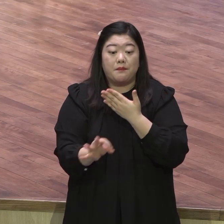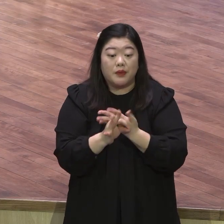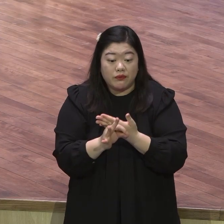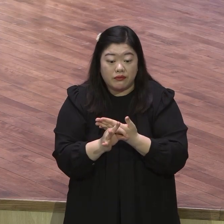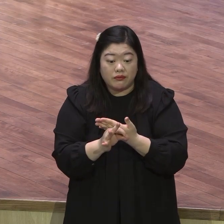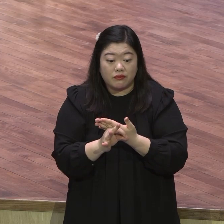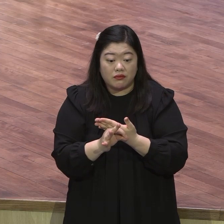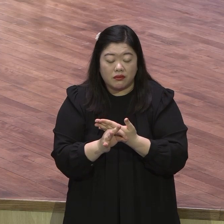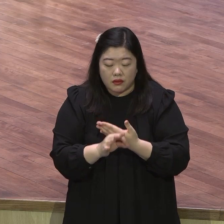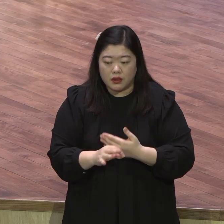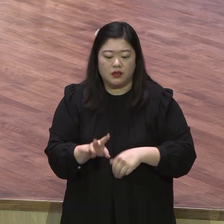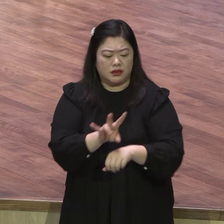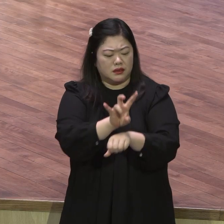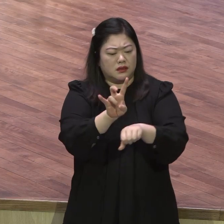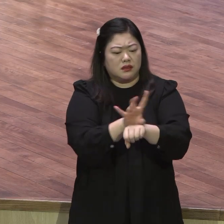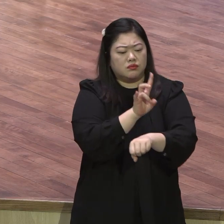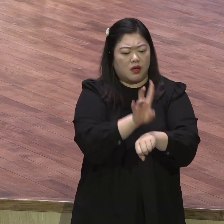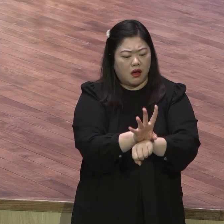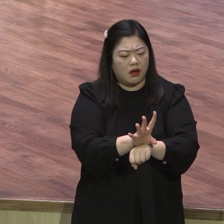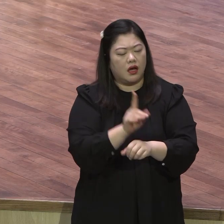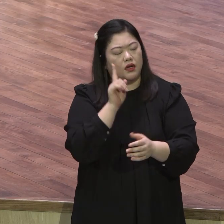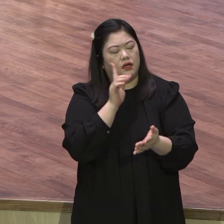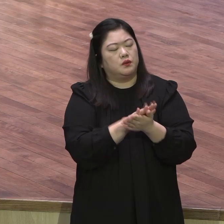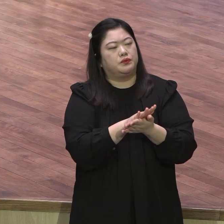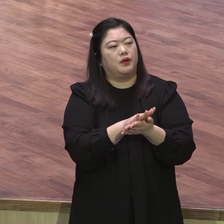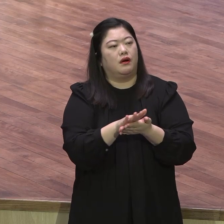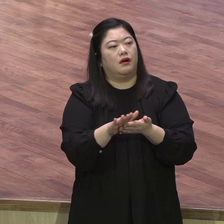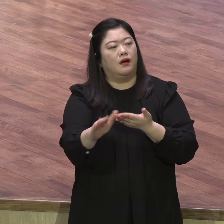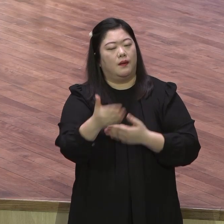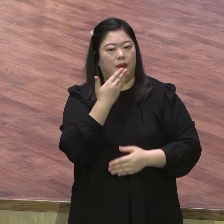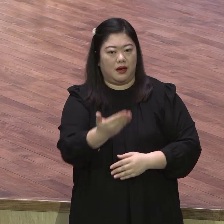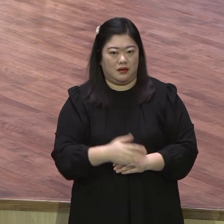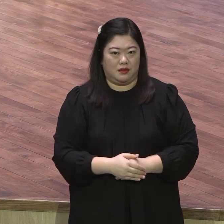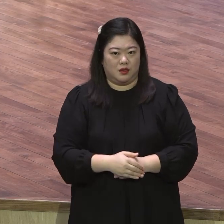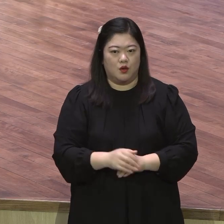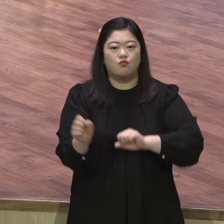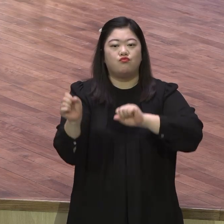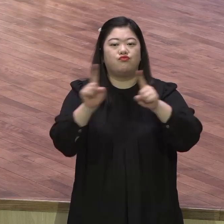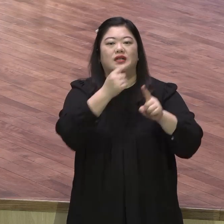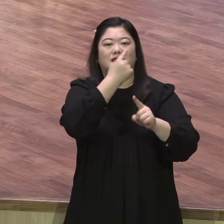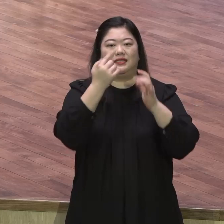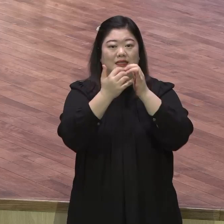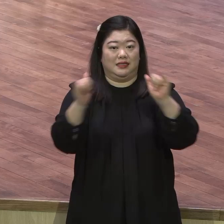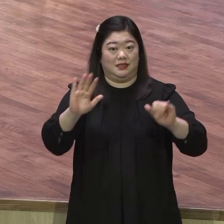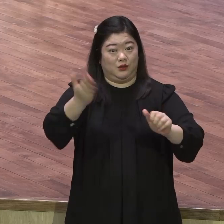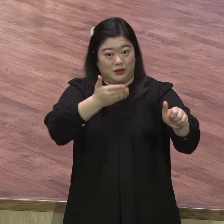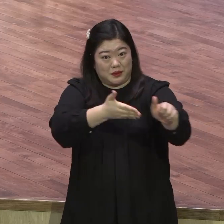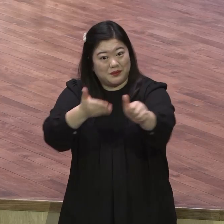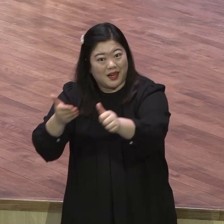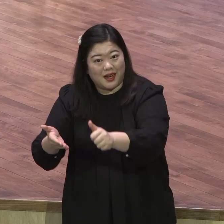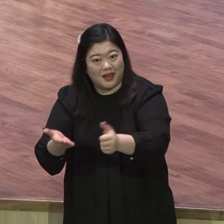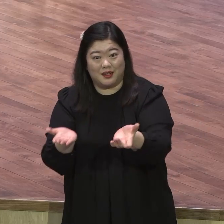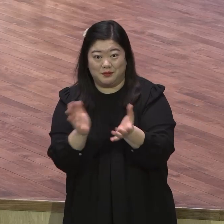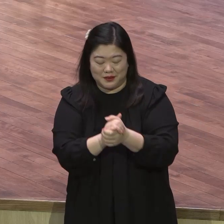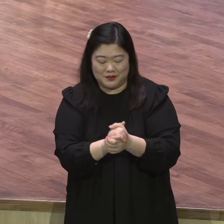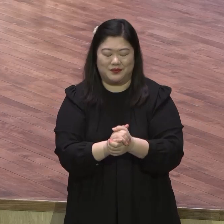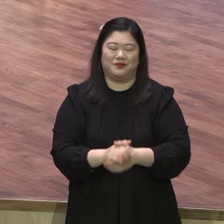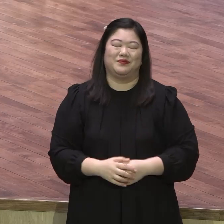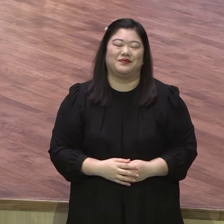이걸 가지고 24시 부활을 누리고 부활의 정의되길 바란다. 이것이 주님의 음식을